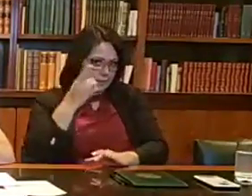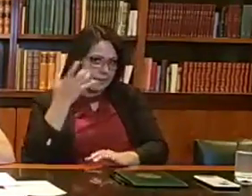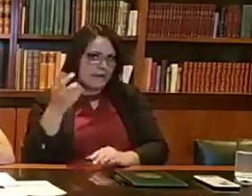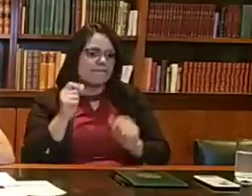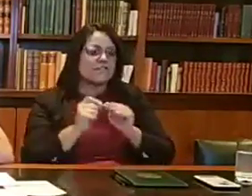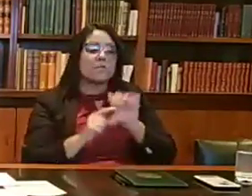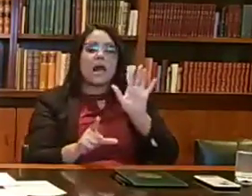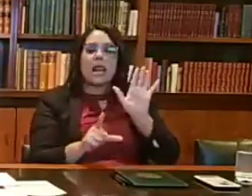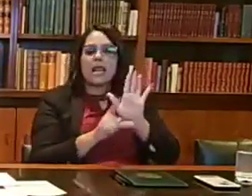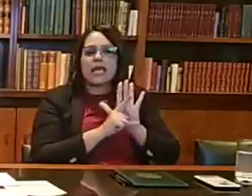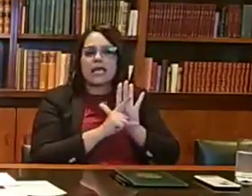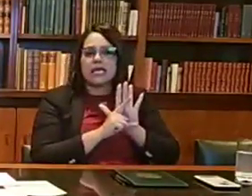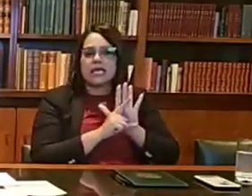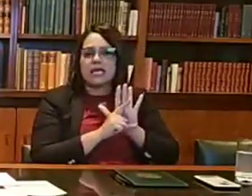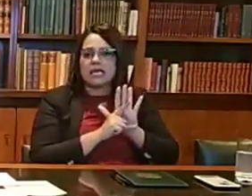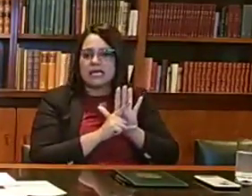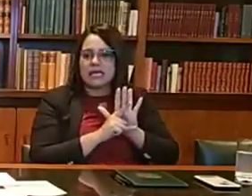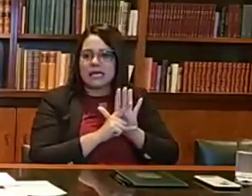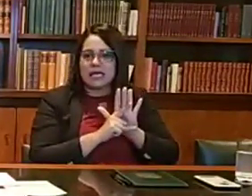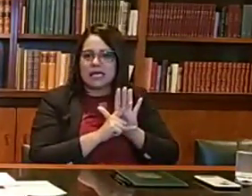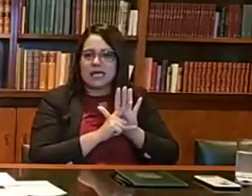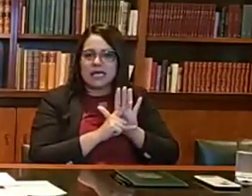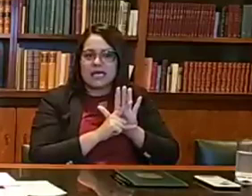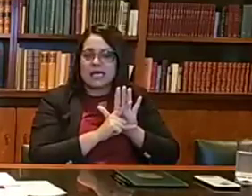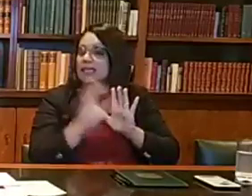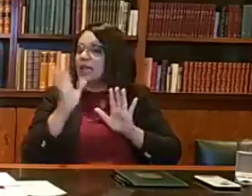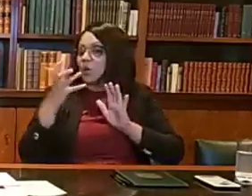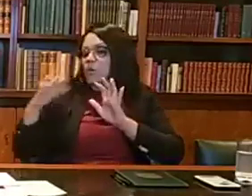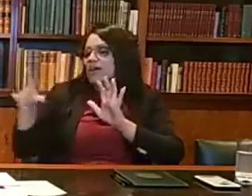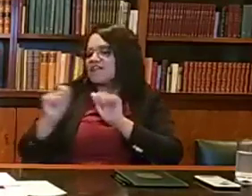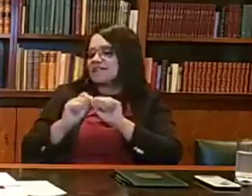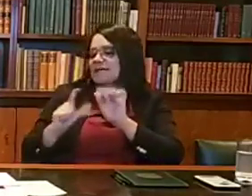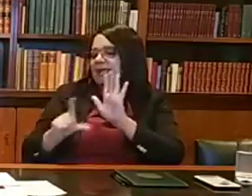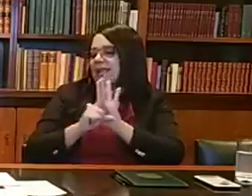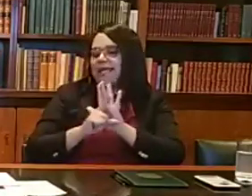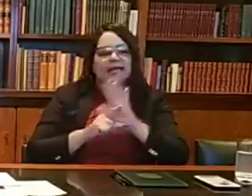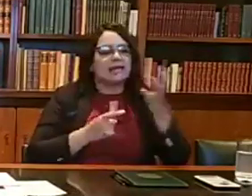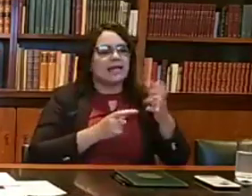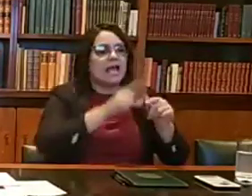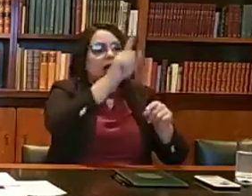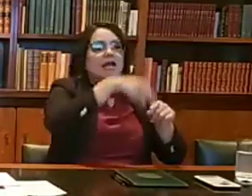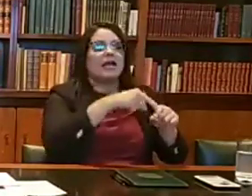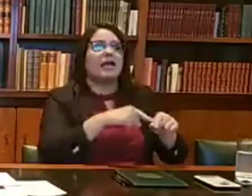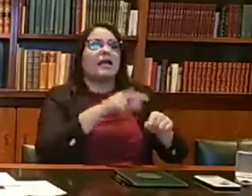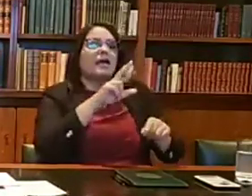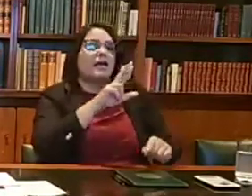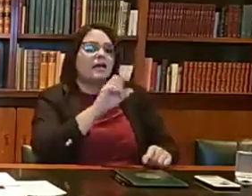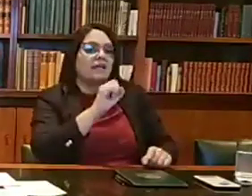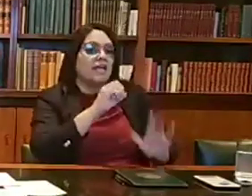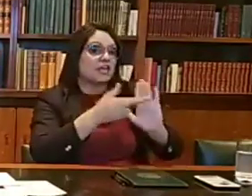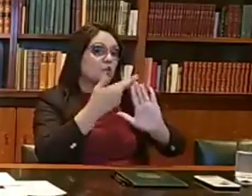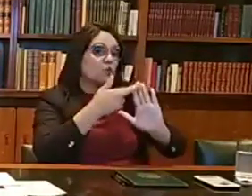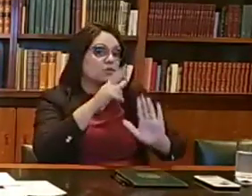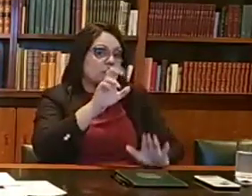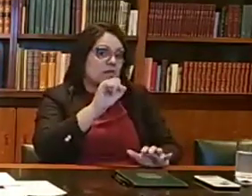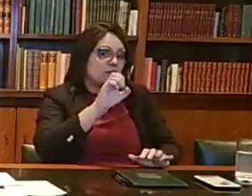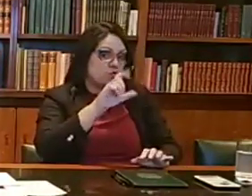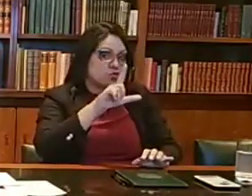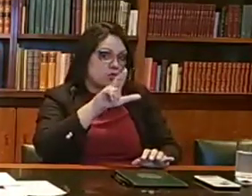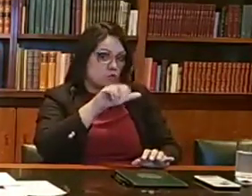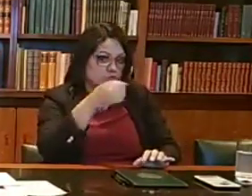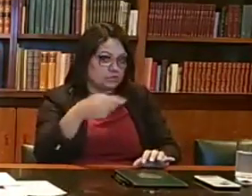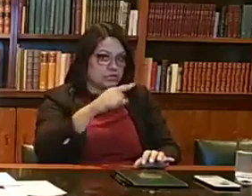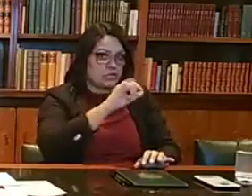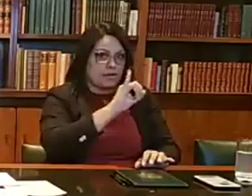uma lei proibindo... Não, fazer ele não, eles querem revogar a resolução do ICMBio. Isso. É. Através de uma... Chama-se